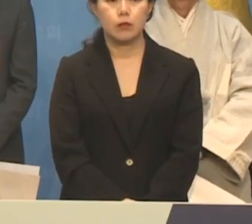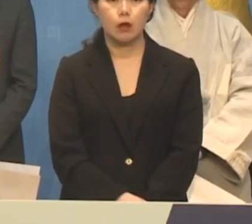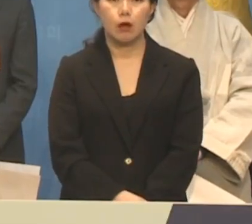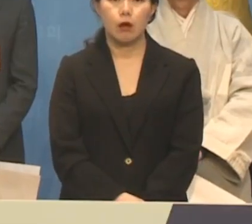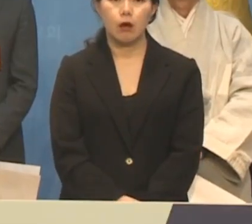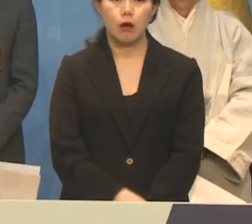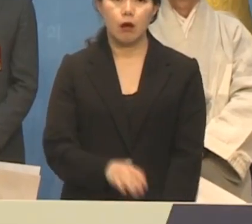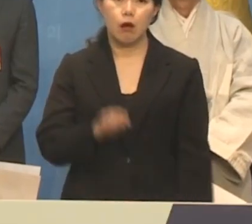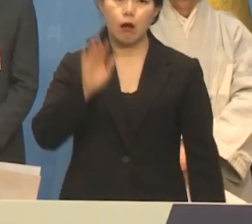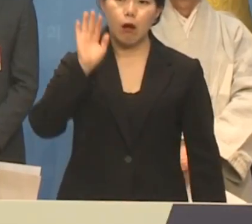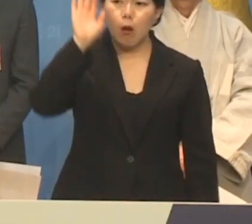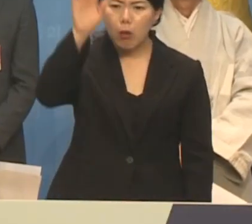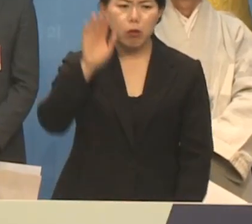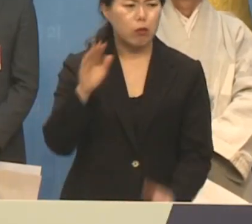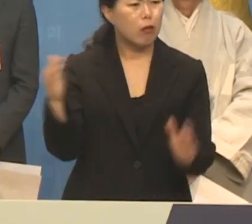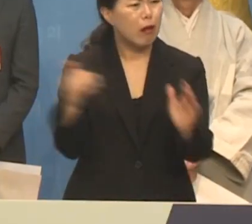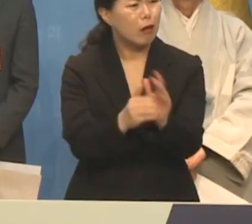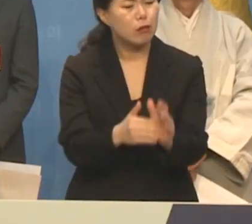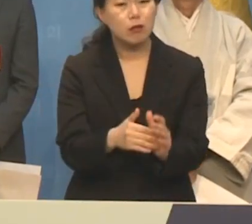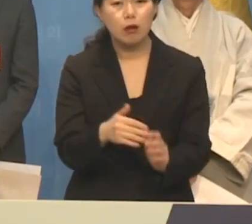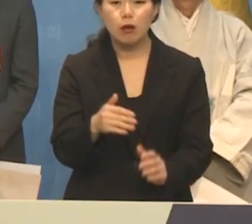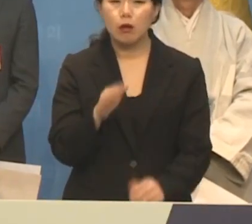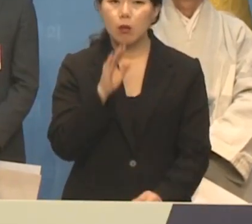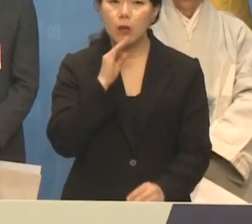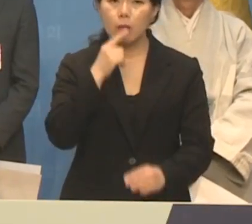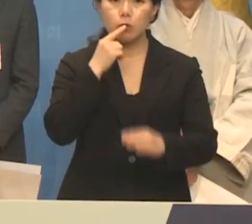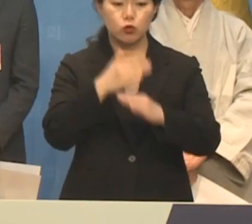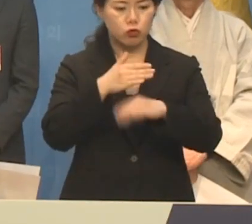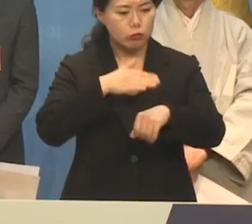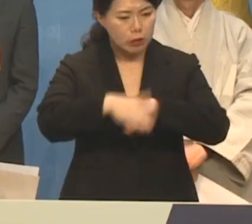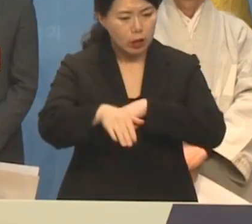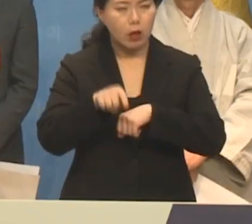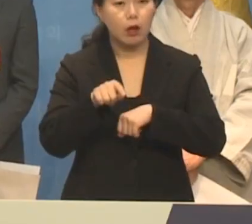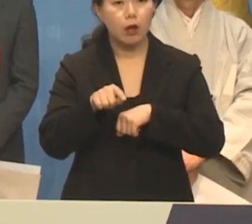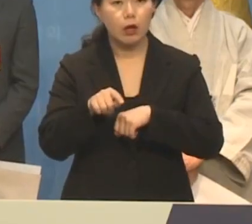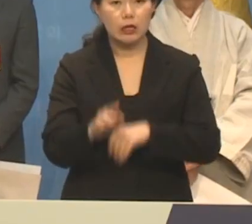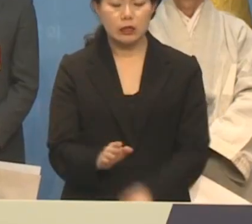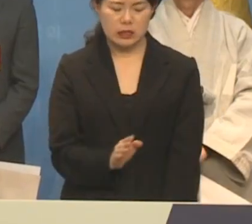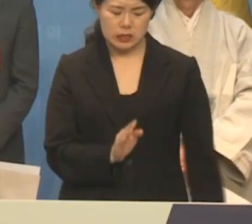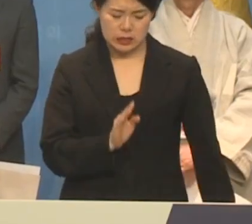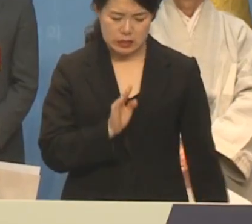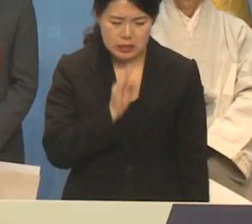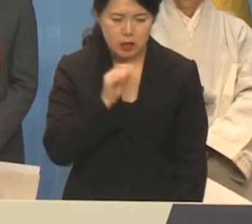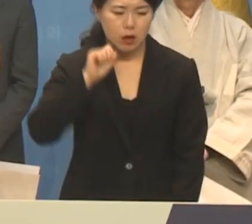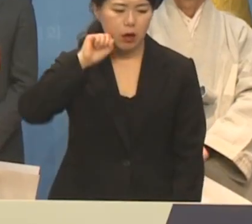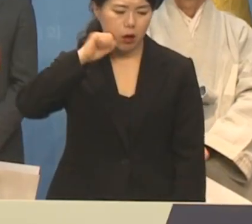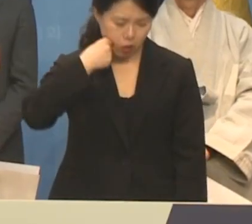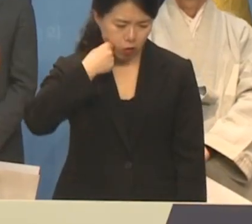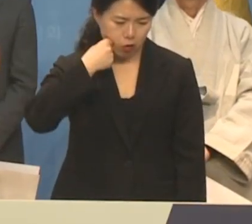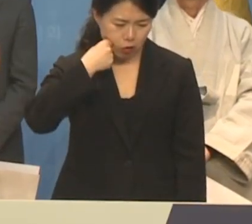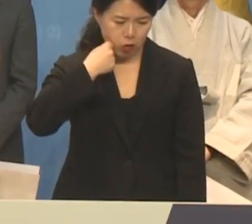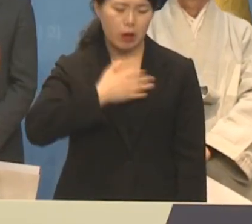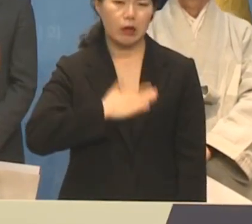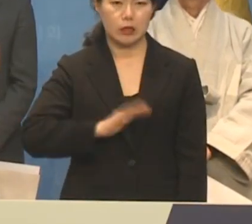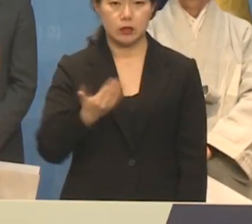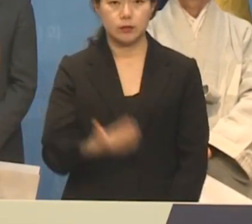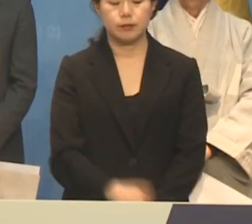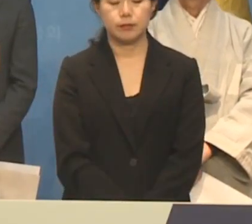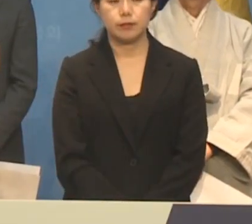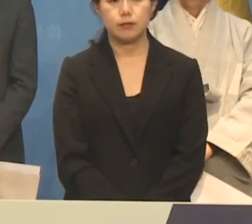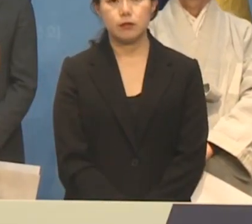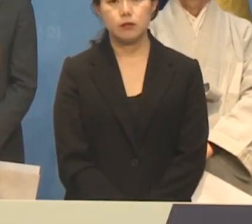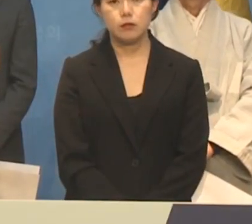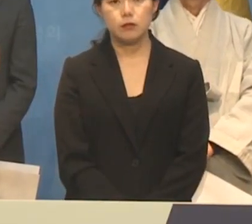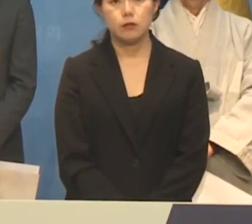언제까지 이렇게 가려는지 참 민주주의가 진짜 어렵다는 걸 느꼈습니다.